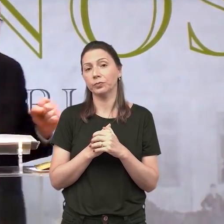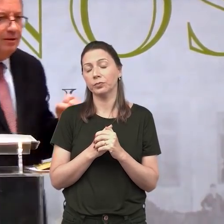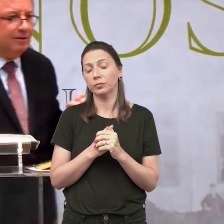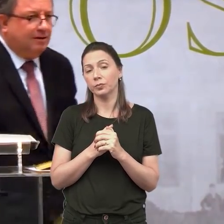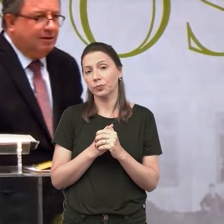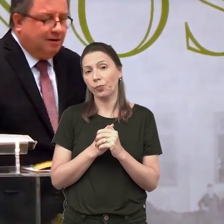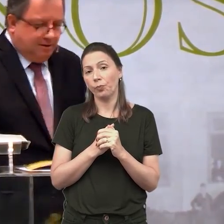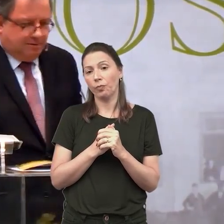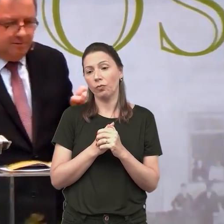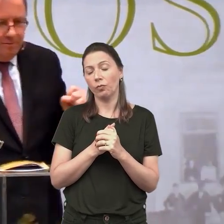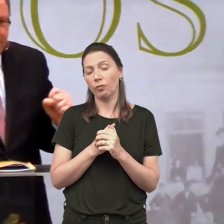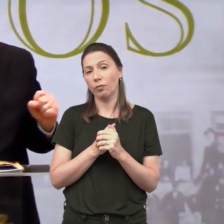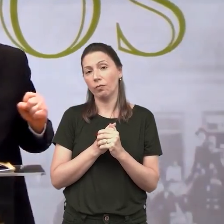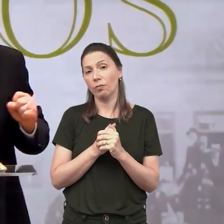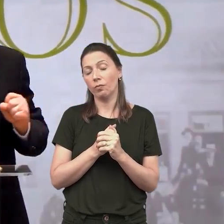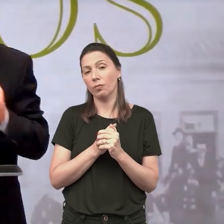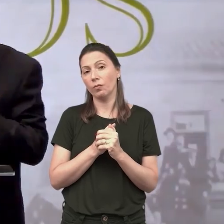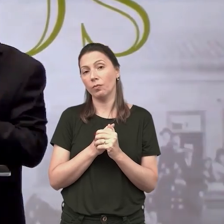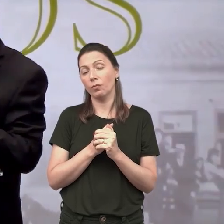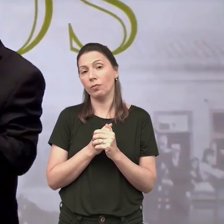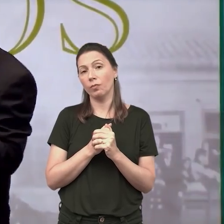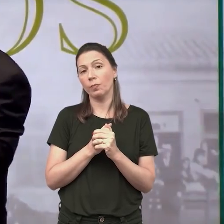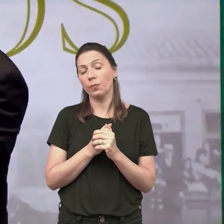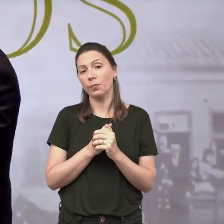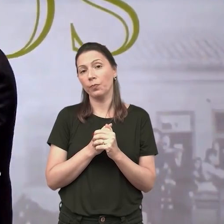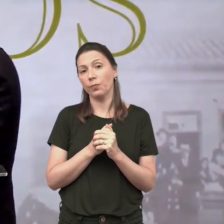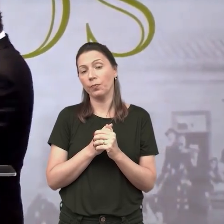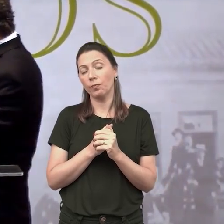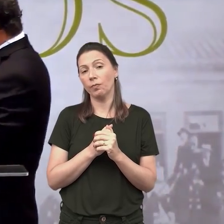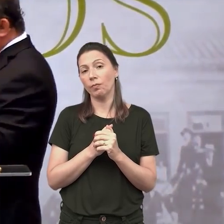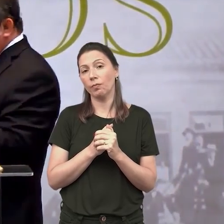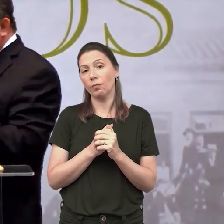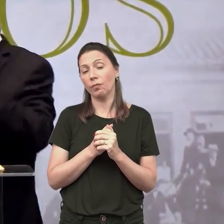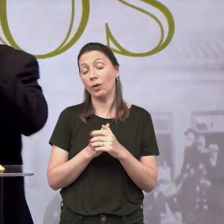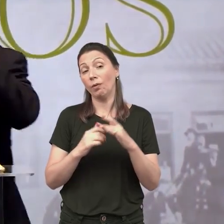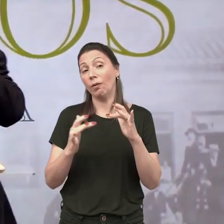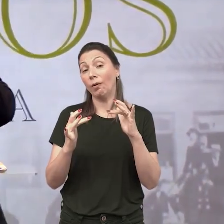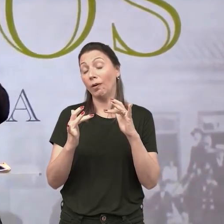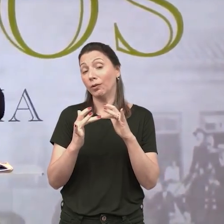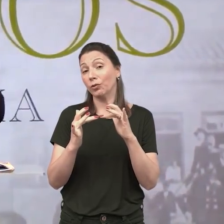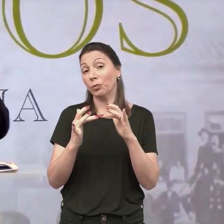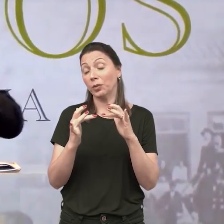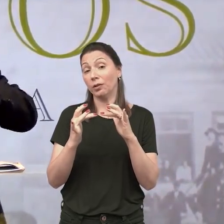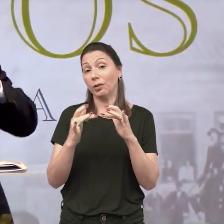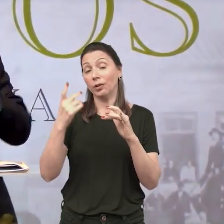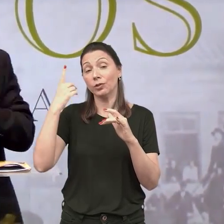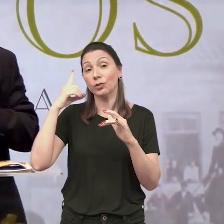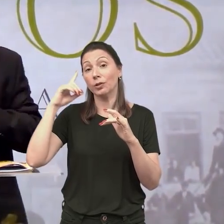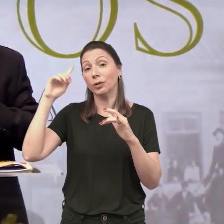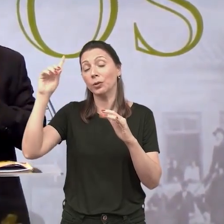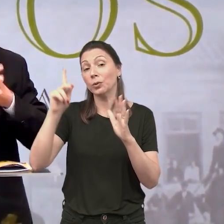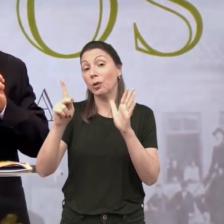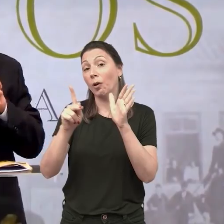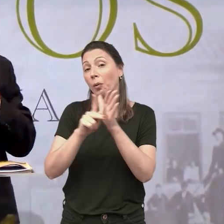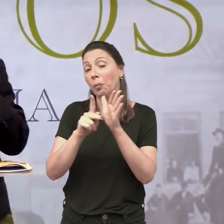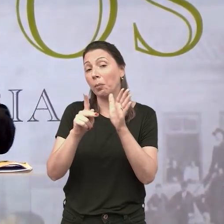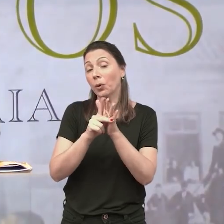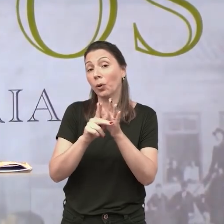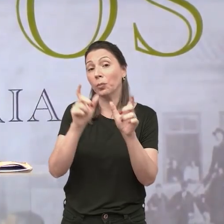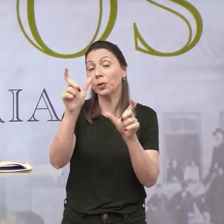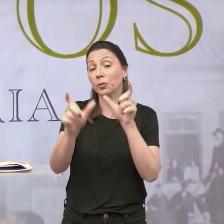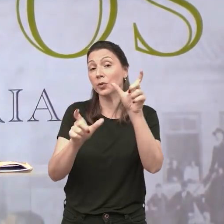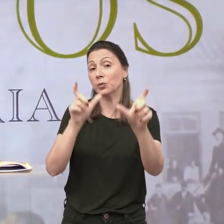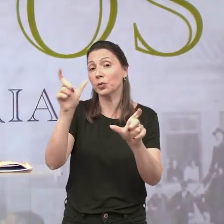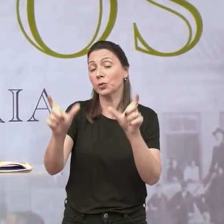É isso. A intimidade do Senhor são para aqueles que o amam. Jesus disse, eu